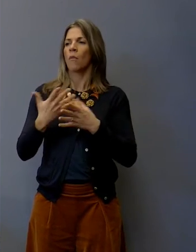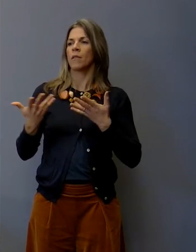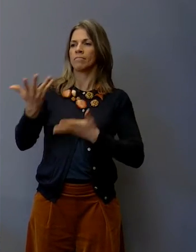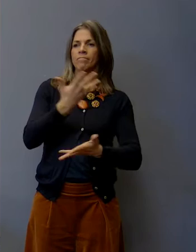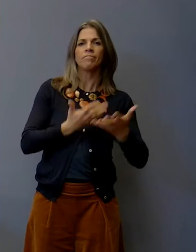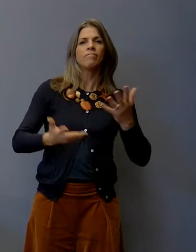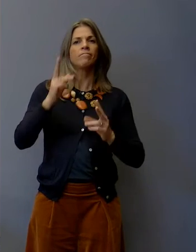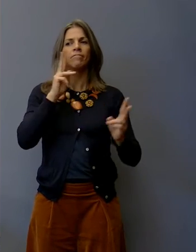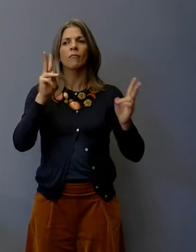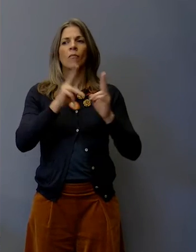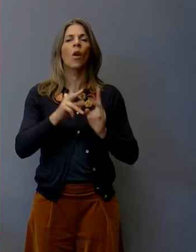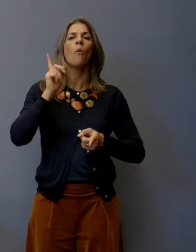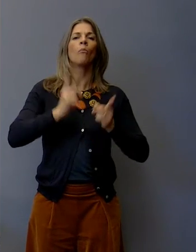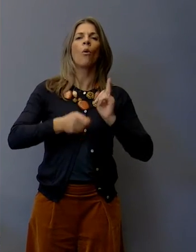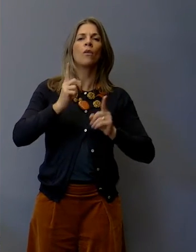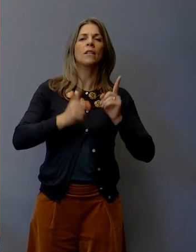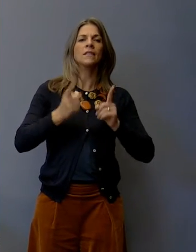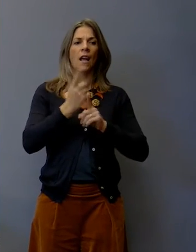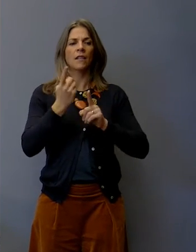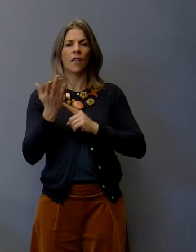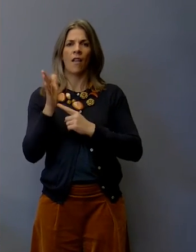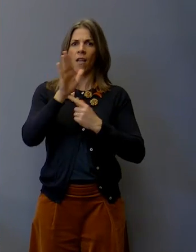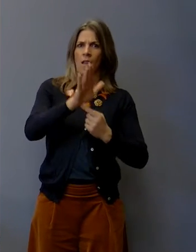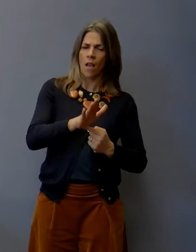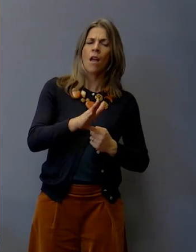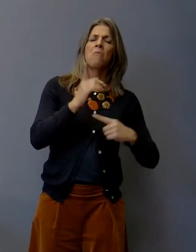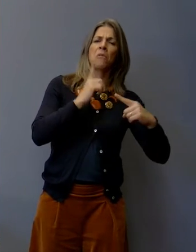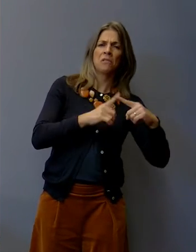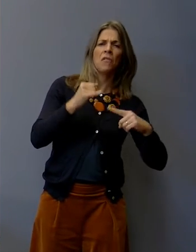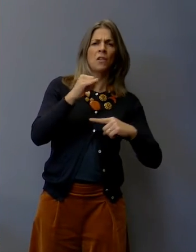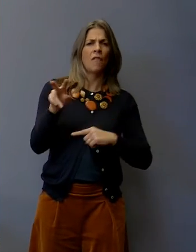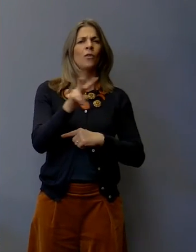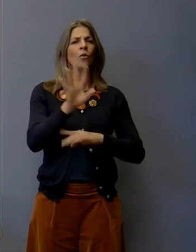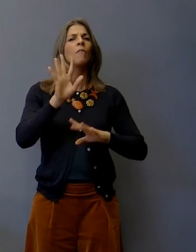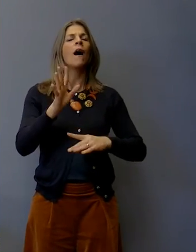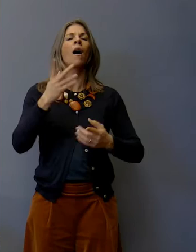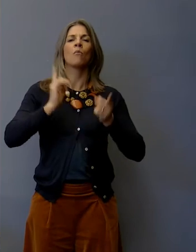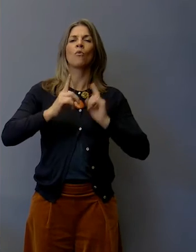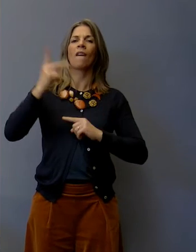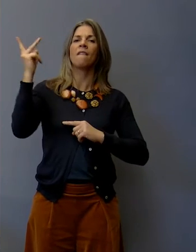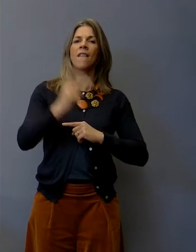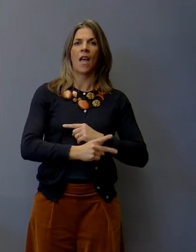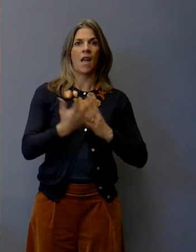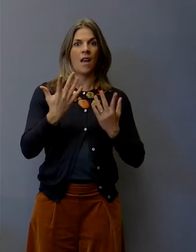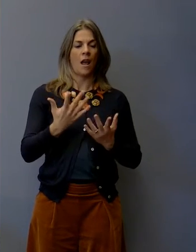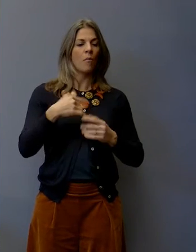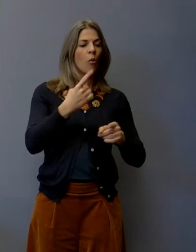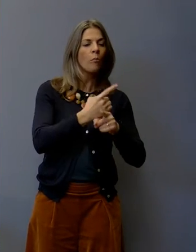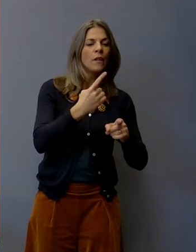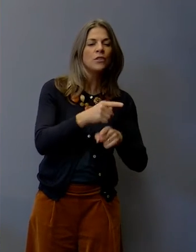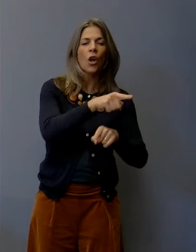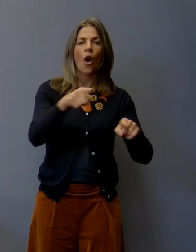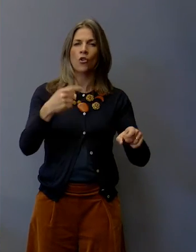politica torna in campo con i suoi pregi da anche i difetti per giungere ad una nuova e più realistica strategia del bisogno e del lavoro